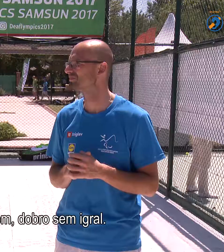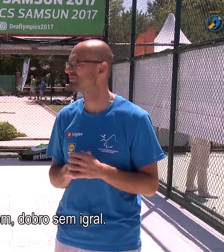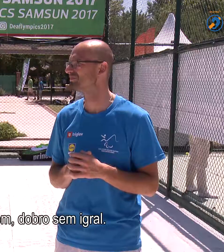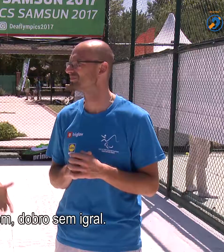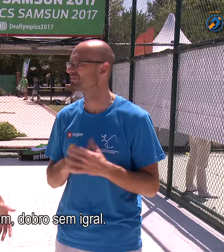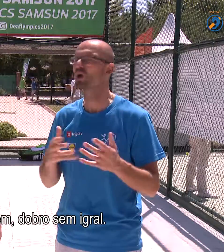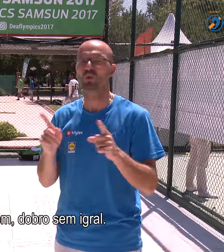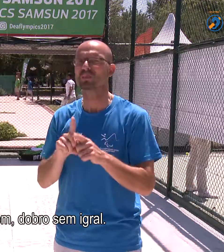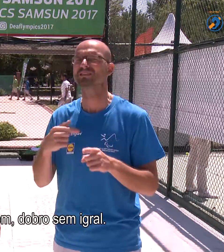Vesel sem